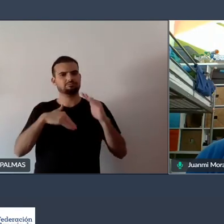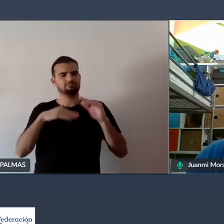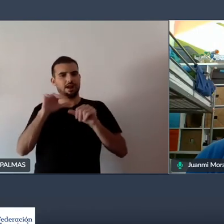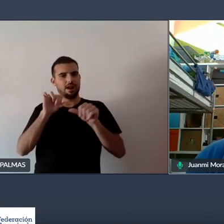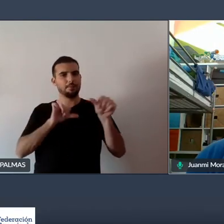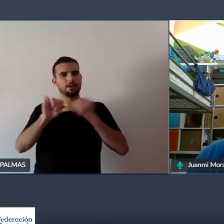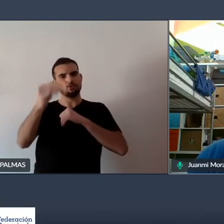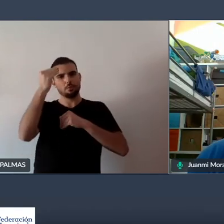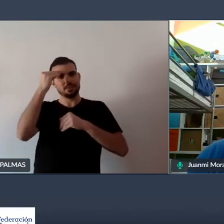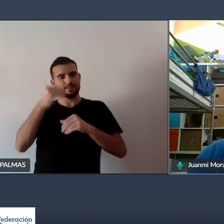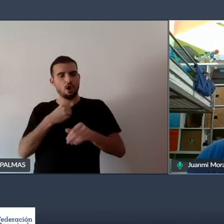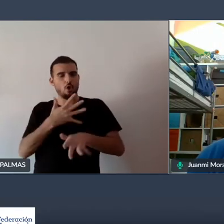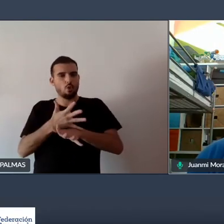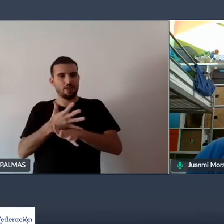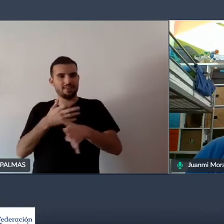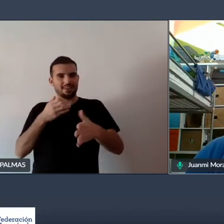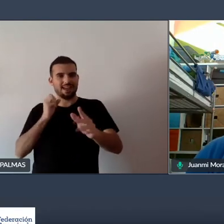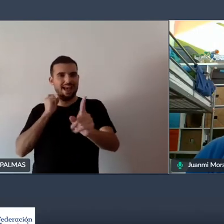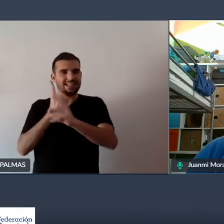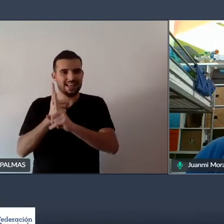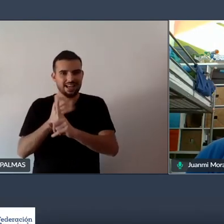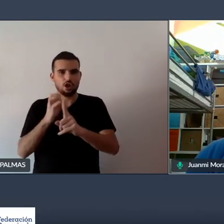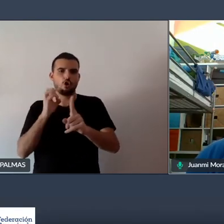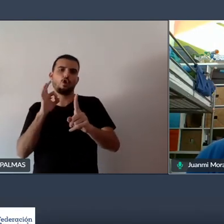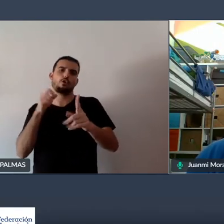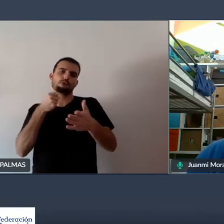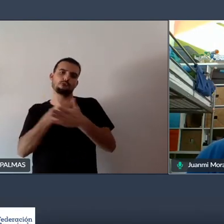ataque o de fondo? Me imagino que la táctica.